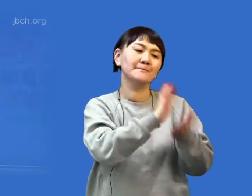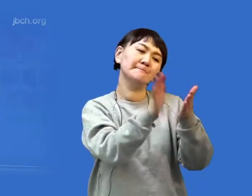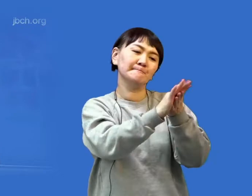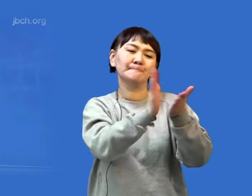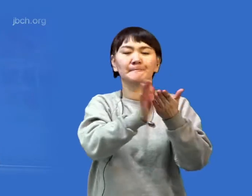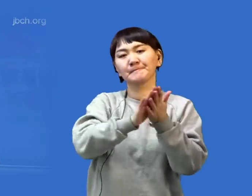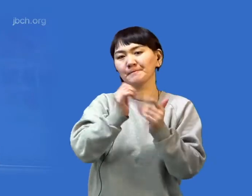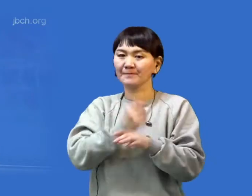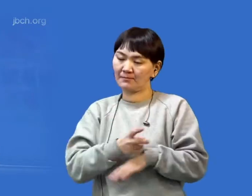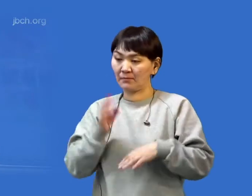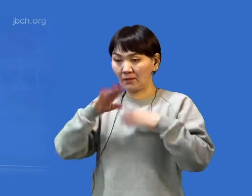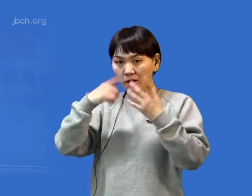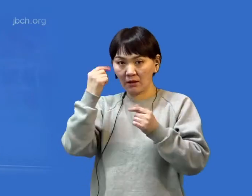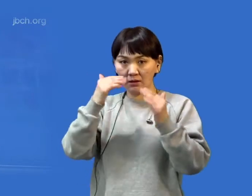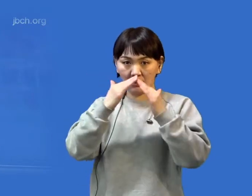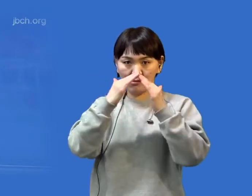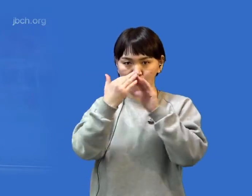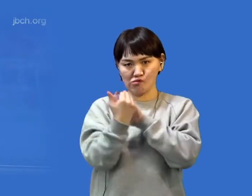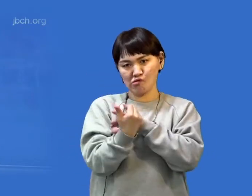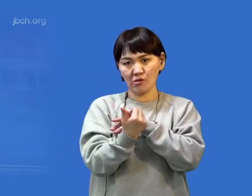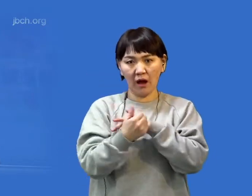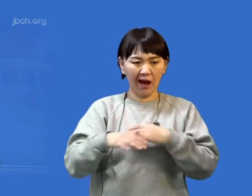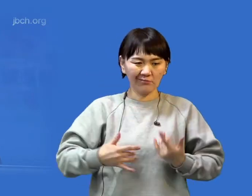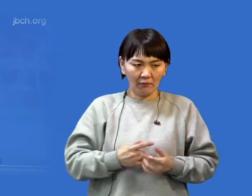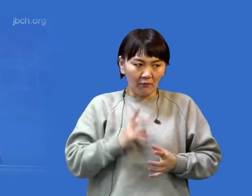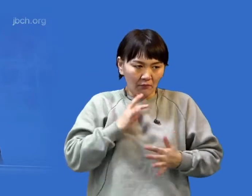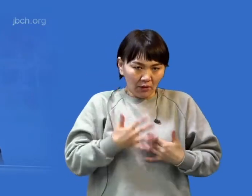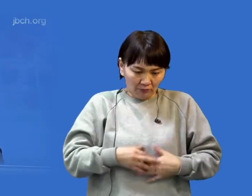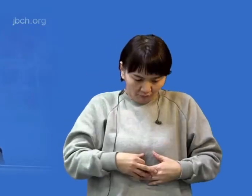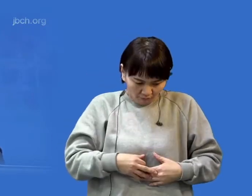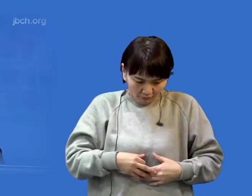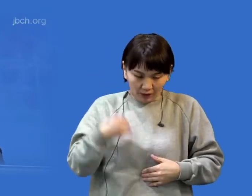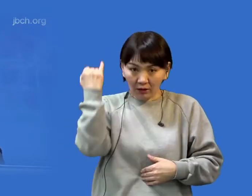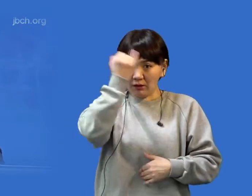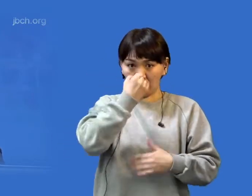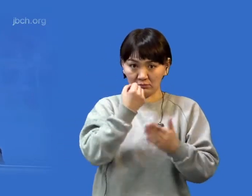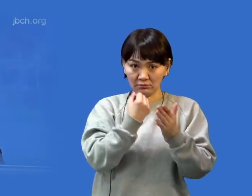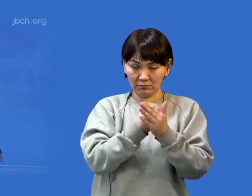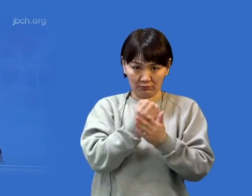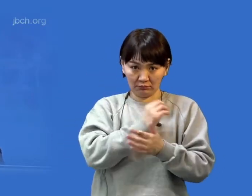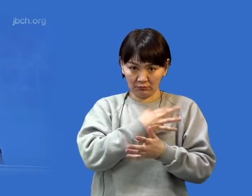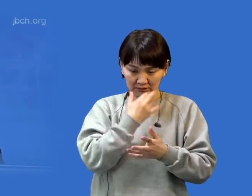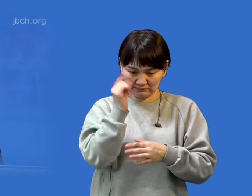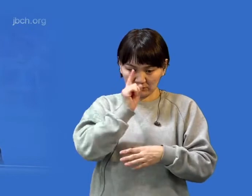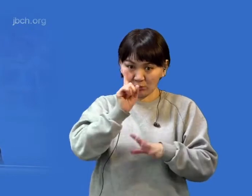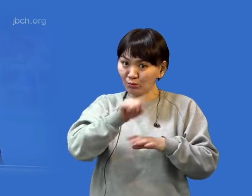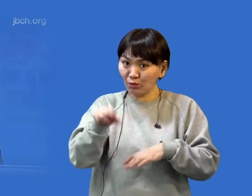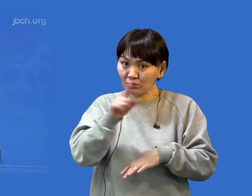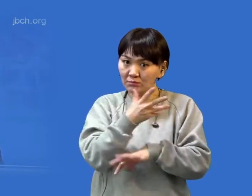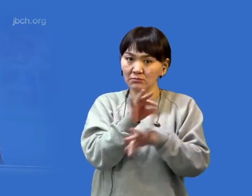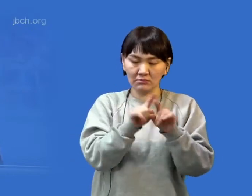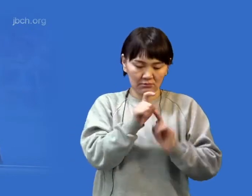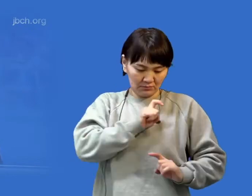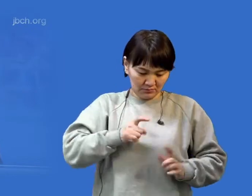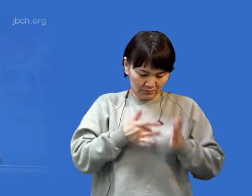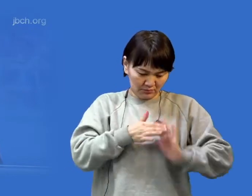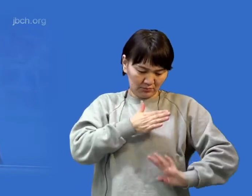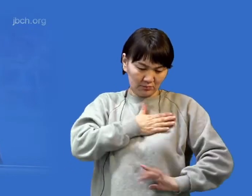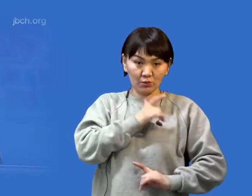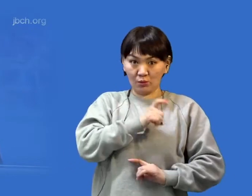сүүрнэ. Тэгвэл Христ итгэгч бүхэн бид бүхэн энэ эд хөрөнгөө сайн